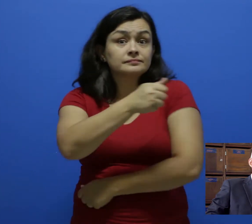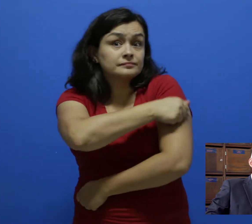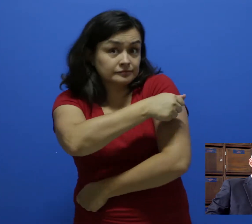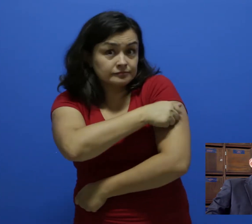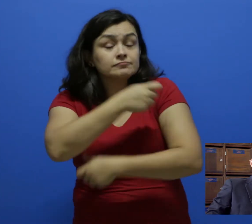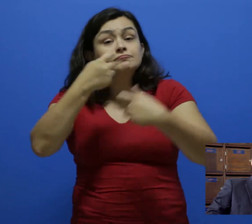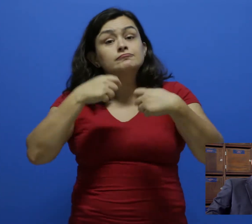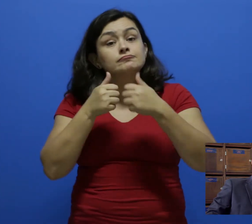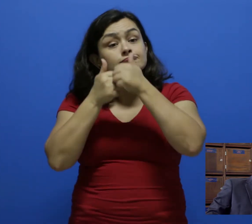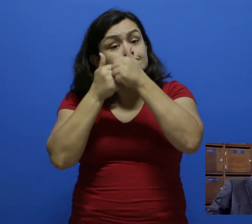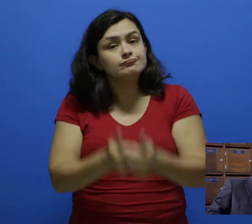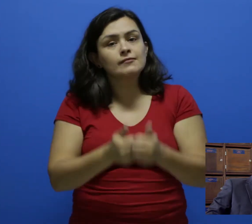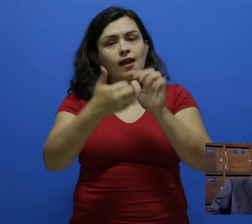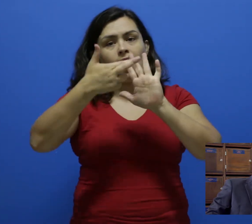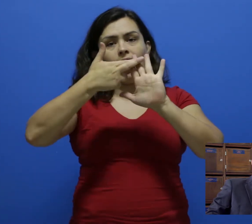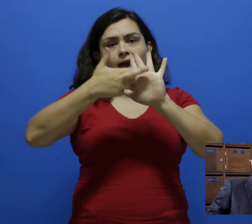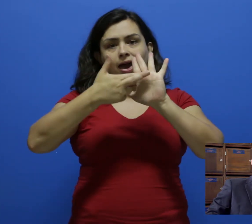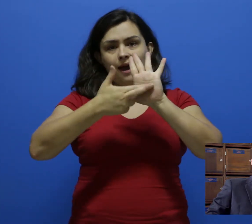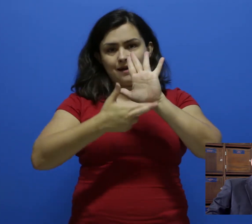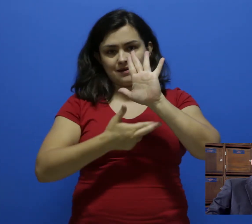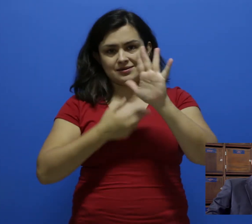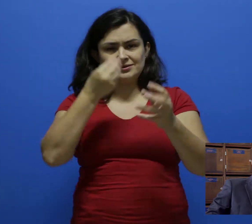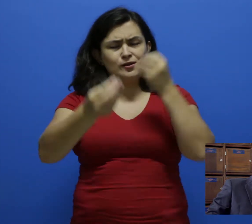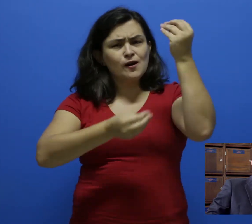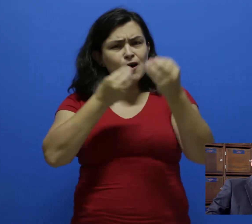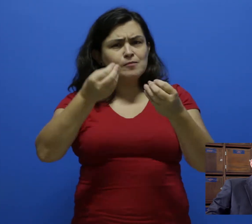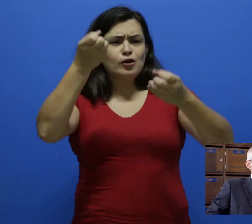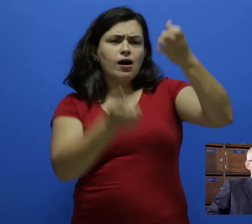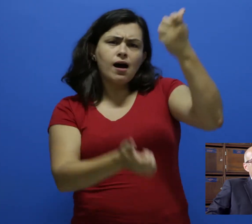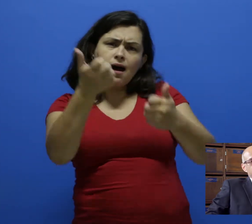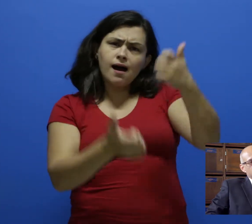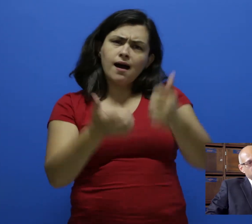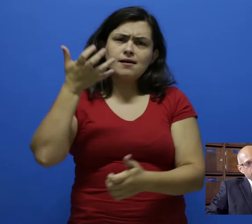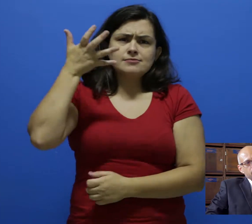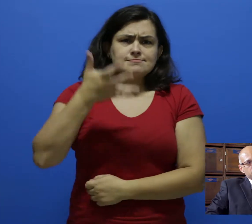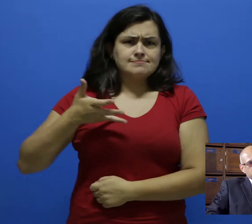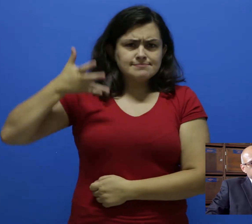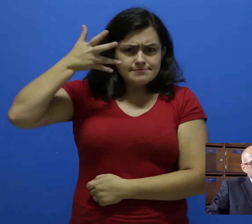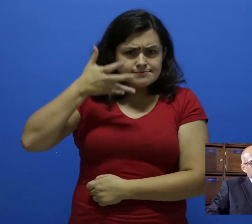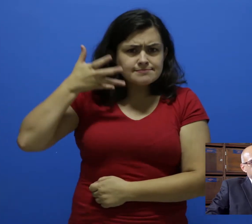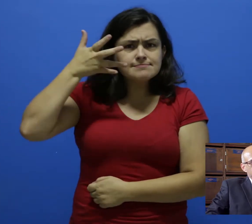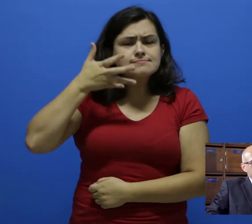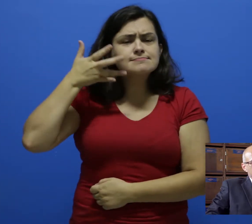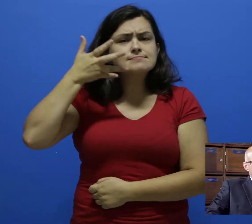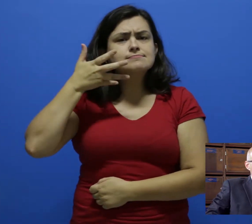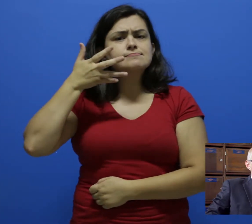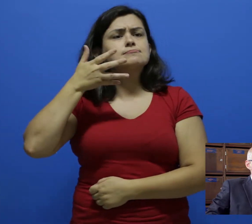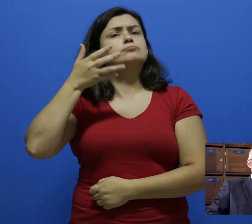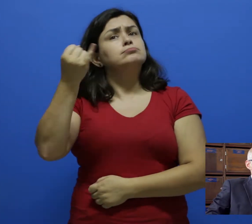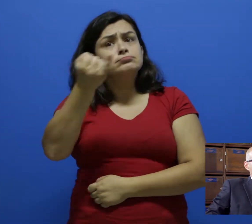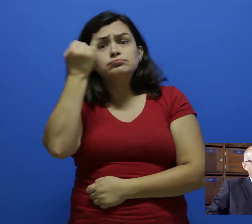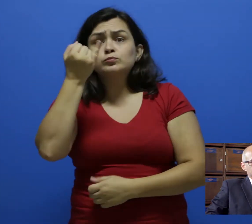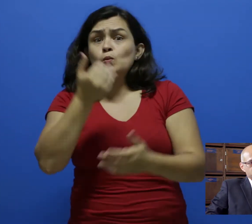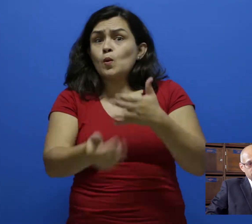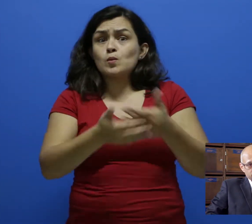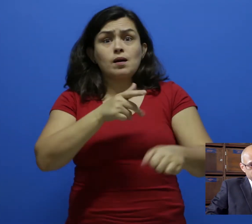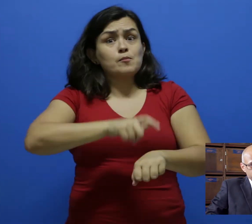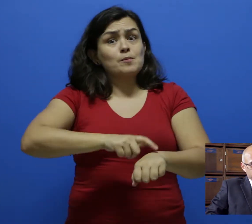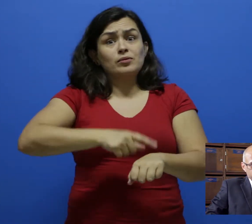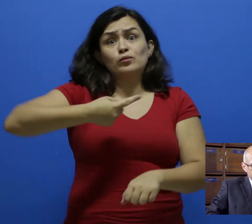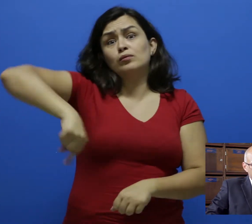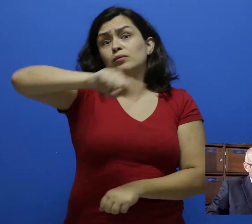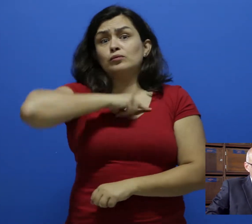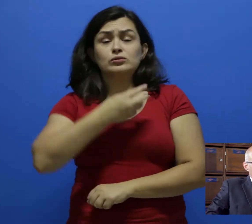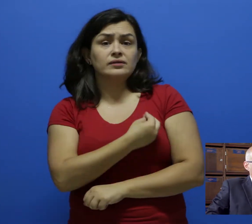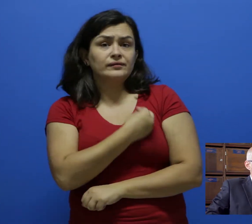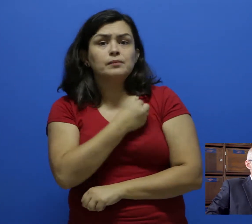certas regras básicas de expressão do discurso que valem para qualquer âmbito das nossas vidas. O racismo, por exemplo,